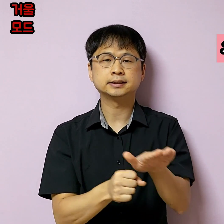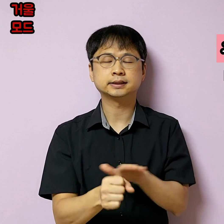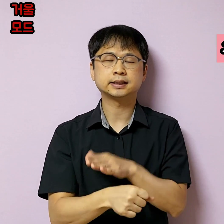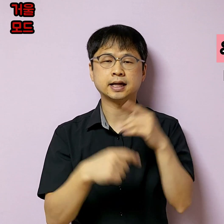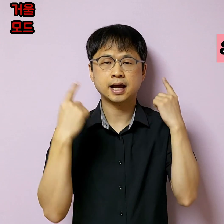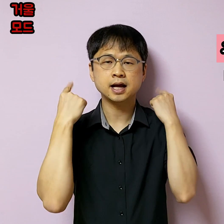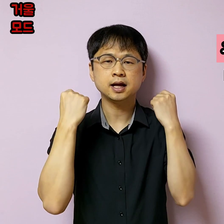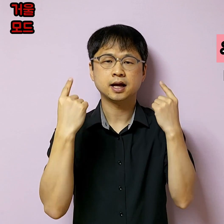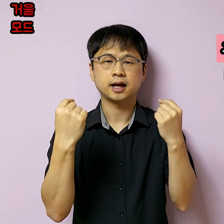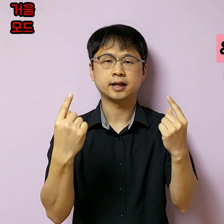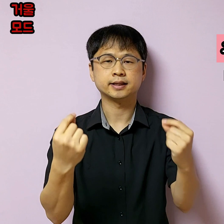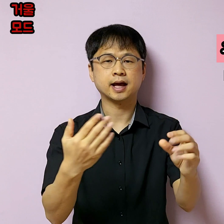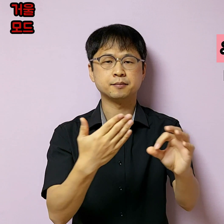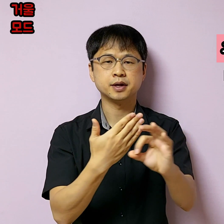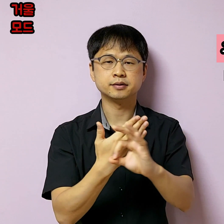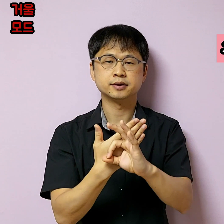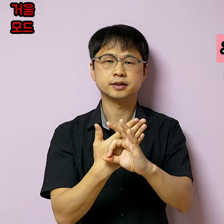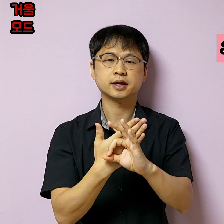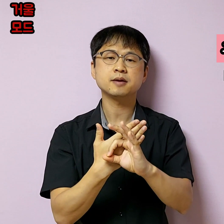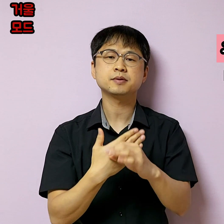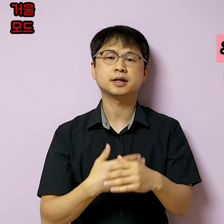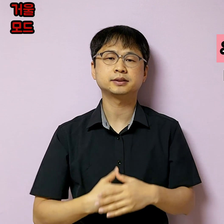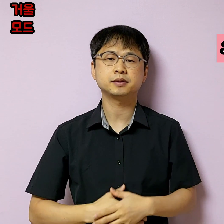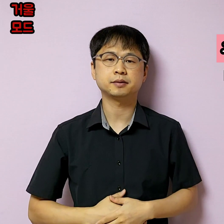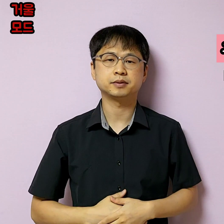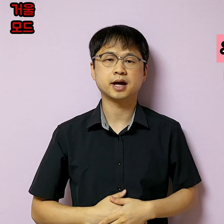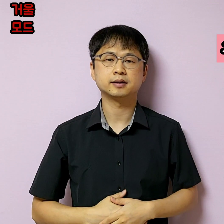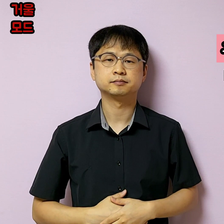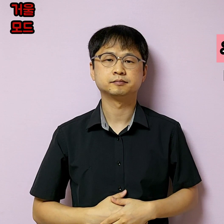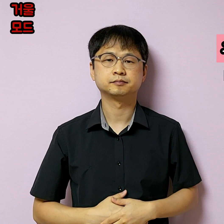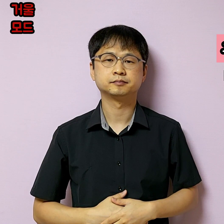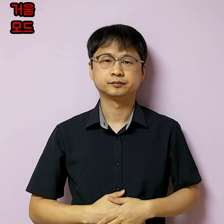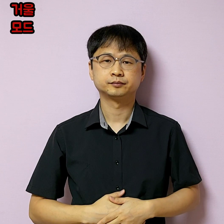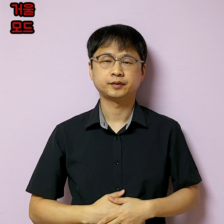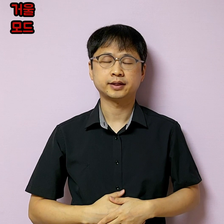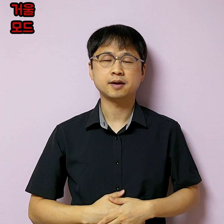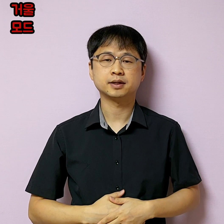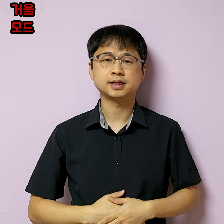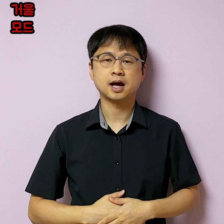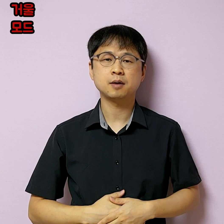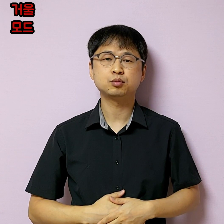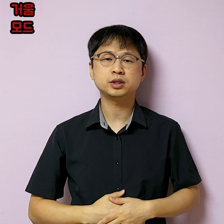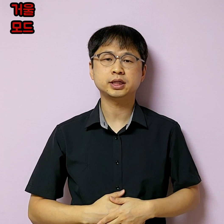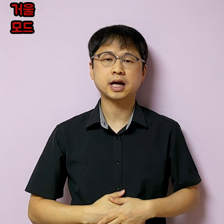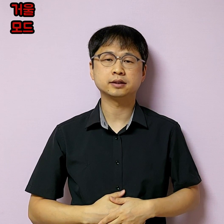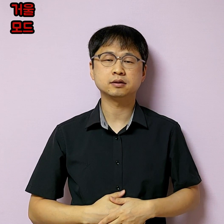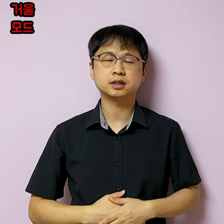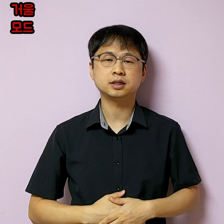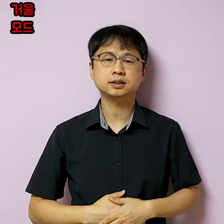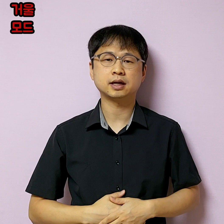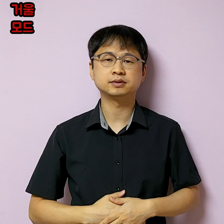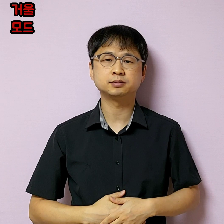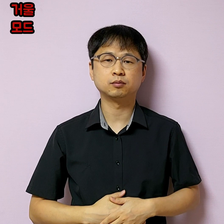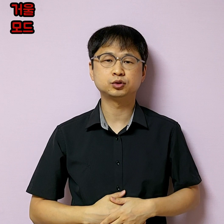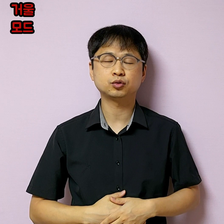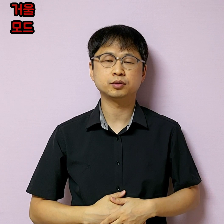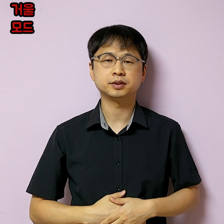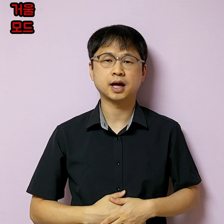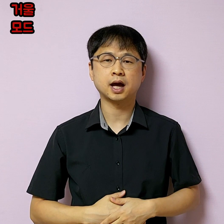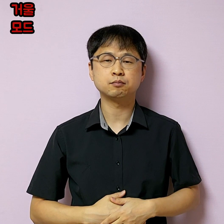아직 사랑한다면 이렇게 표현하시면 됩니다. 네, 다음 가사 부디 가던 길 잠시 멈추고입니다.